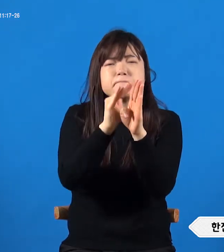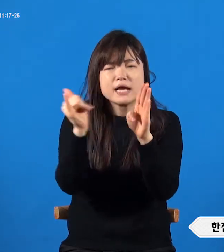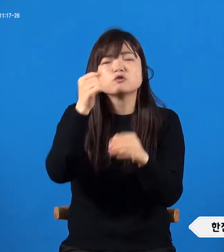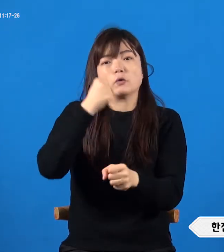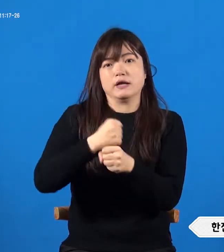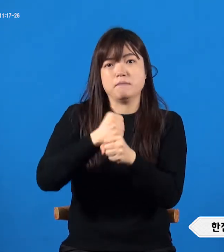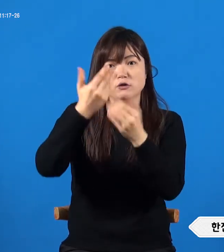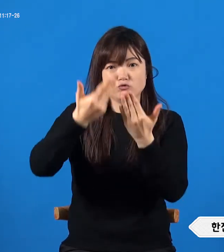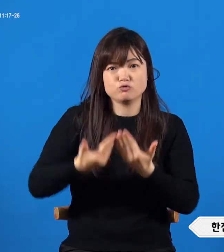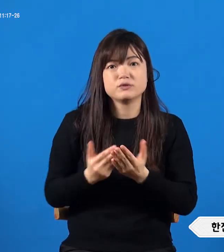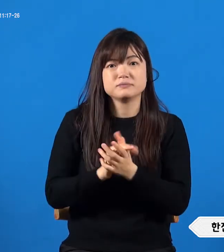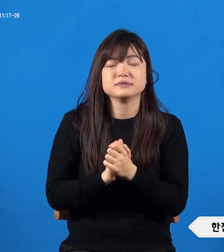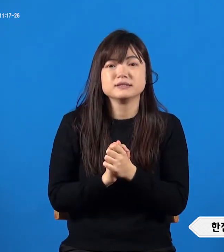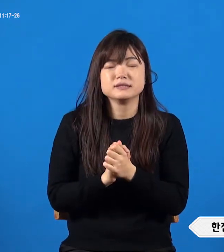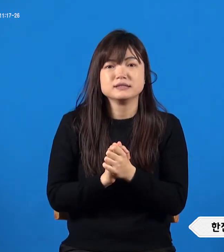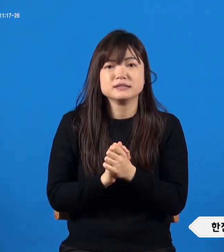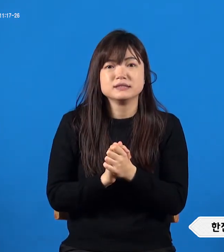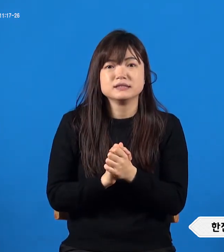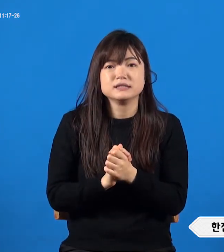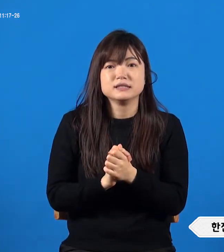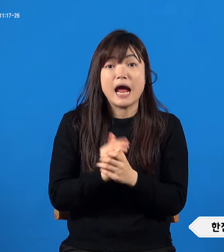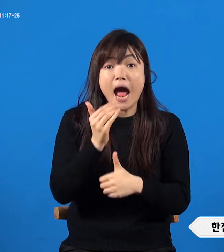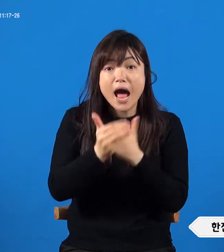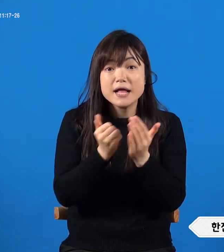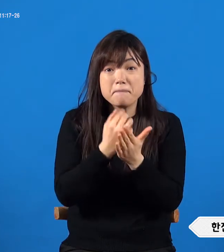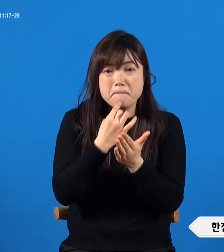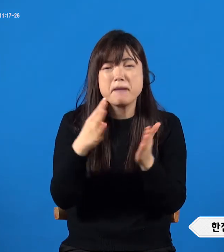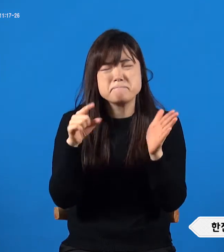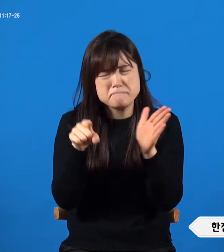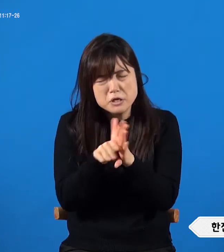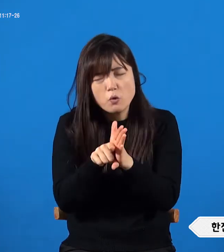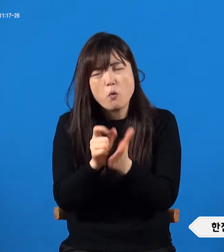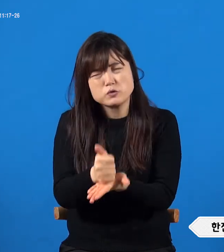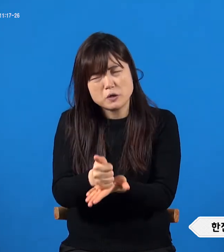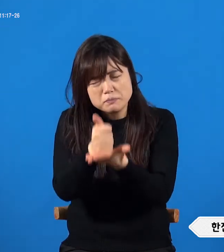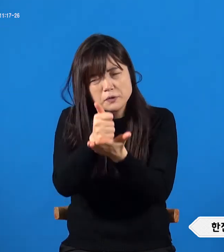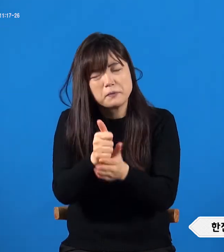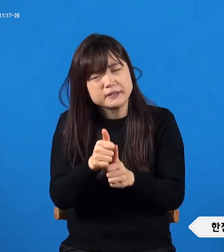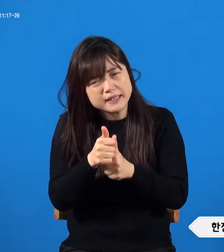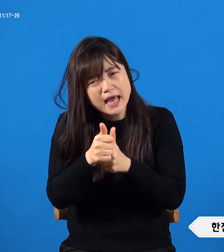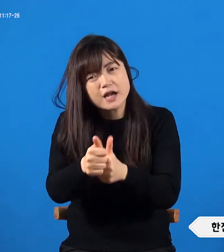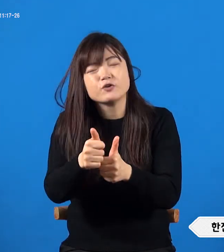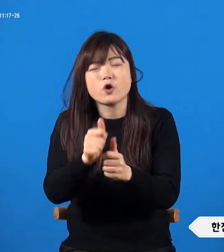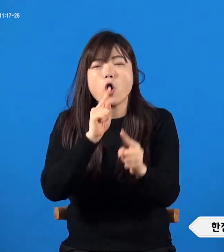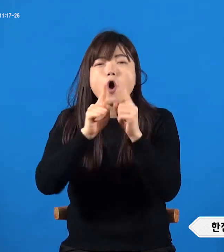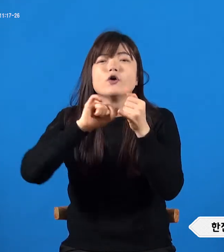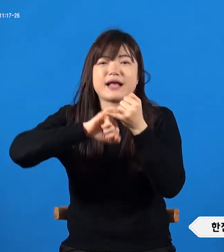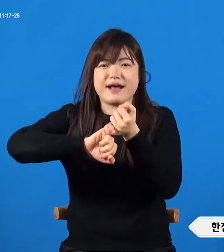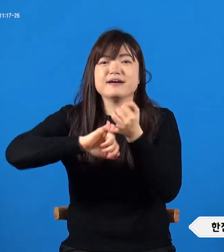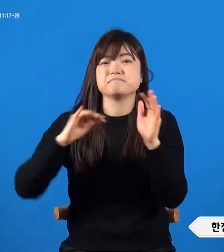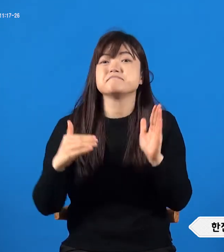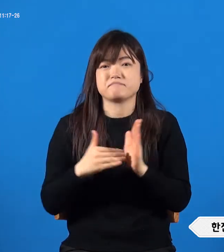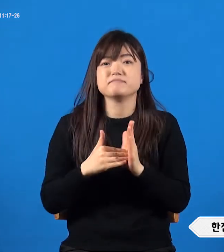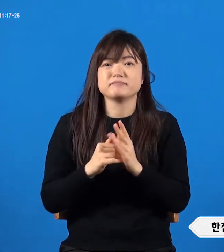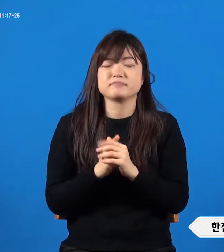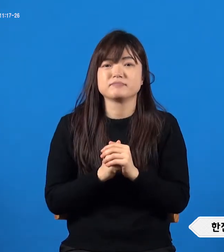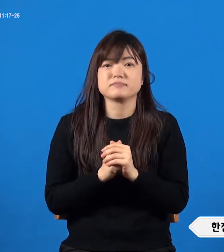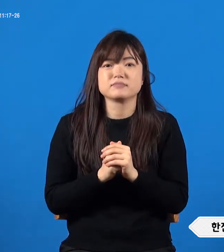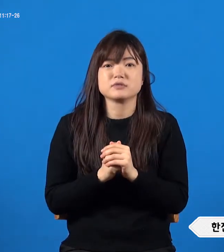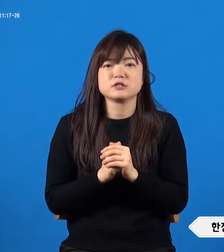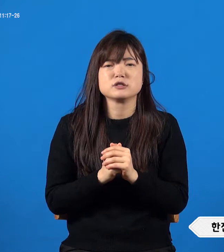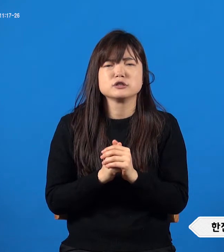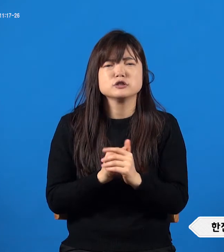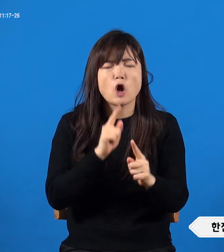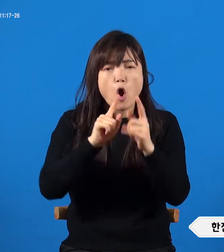친백성으로 삼아 주시고 우리는 그 하나님만을 믿고 섬기고 따르기로 언약을 맺었습니다.